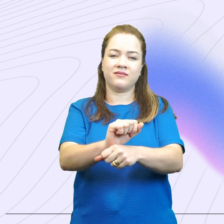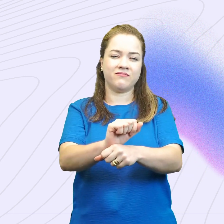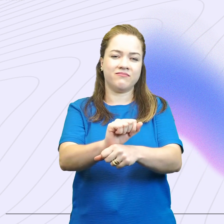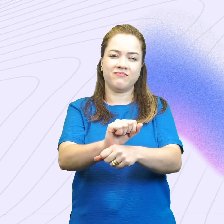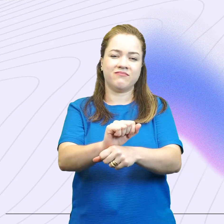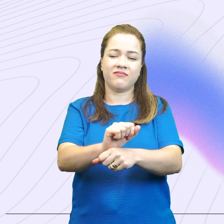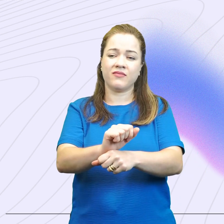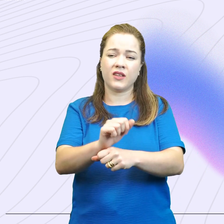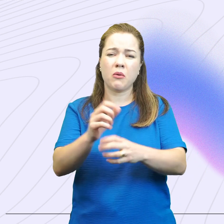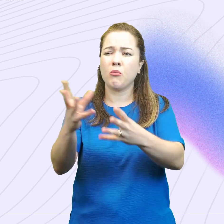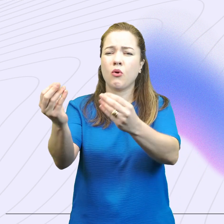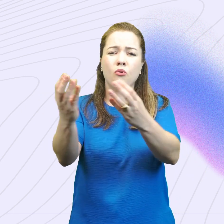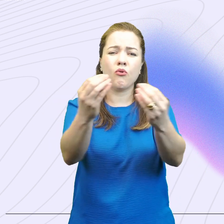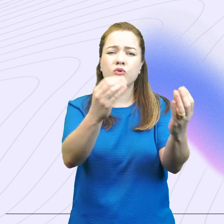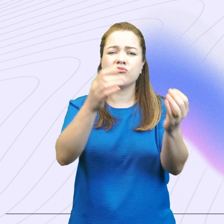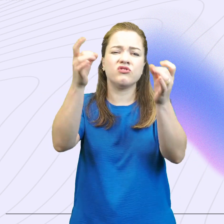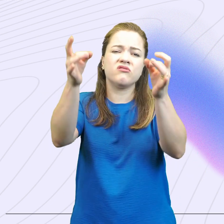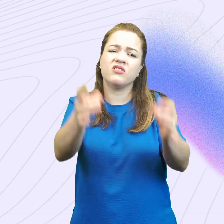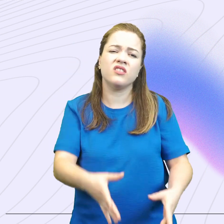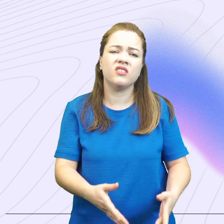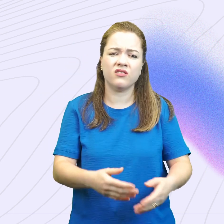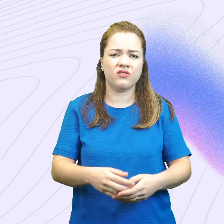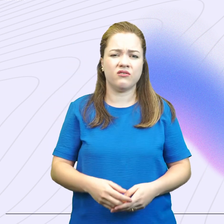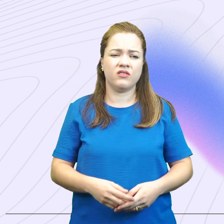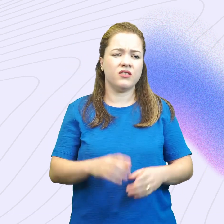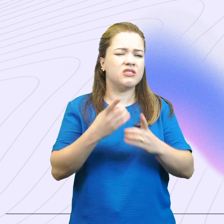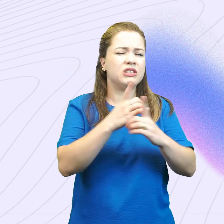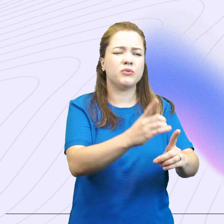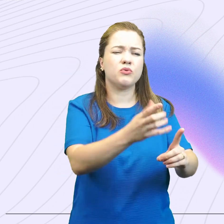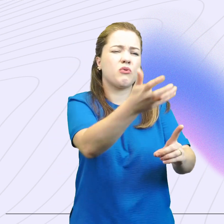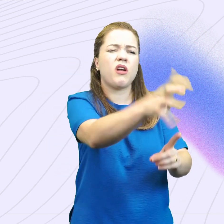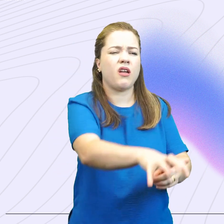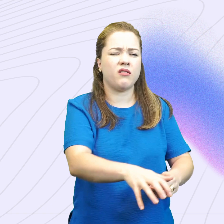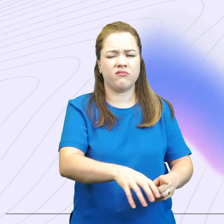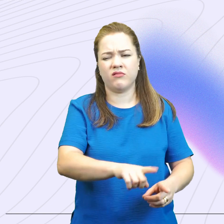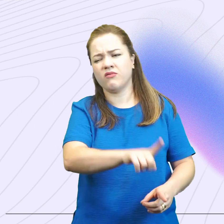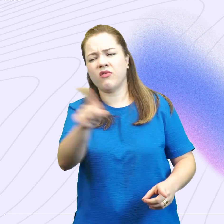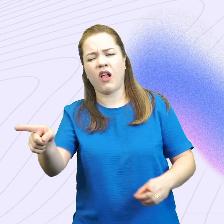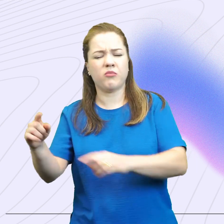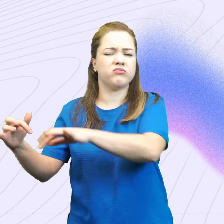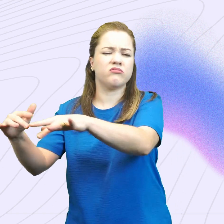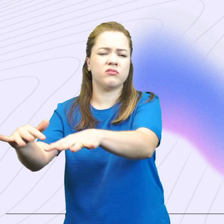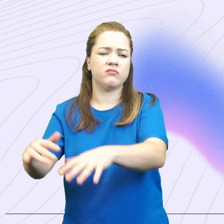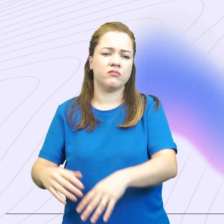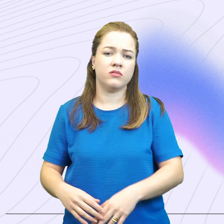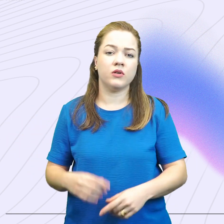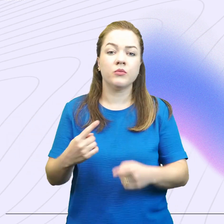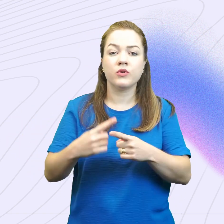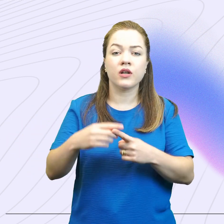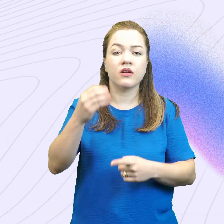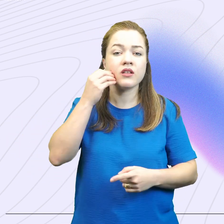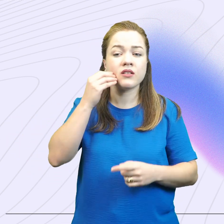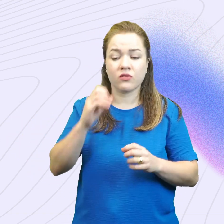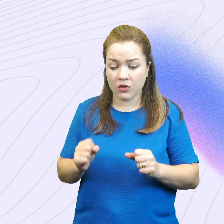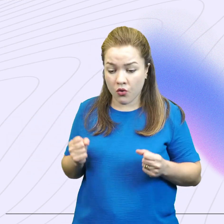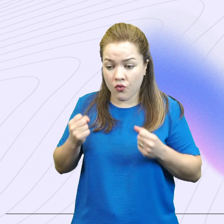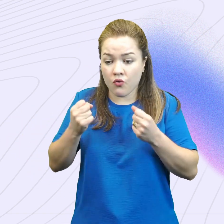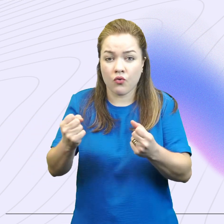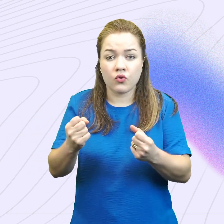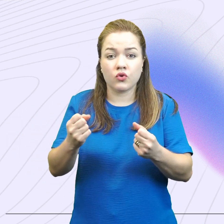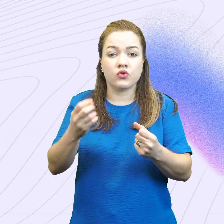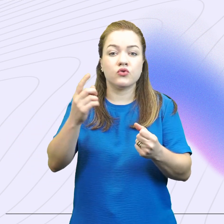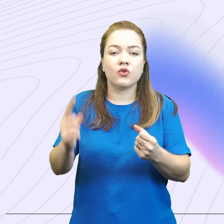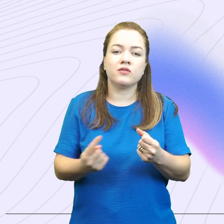muitos desistem de ser discípulos e entram no meio da multidão, porque eles estão tentando com a própria força. Ele está tentando não